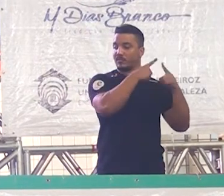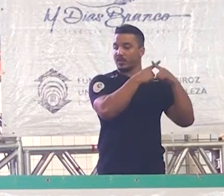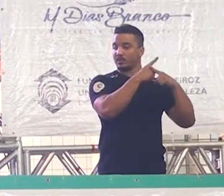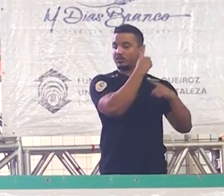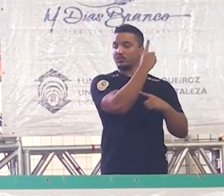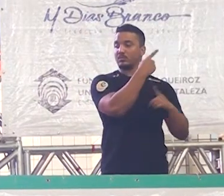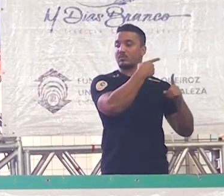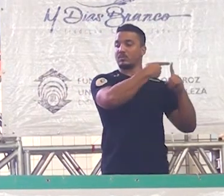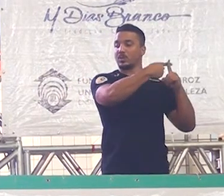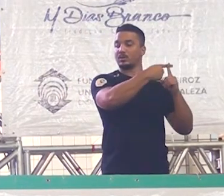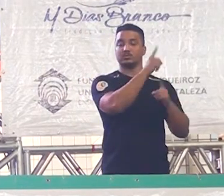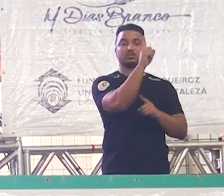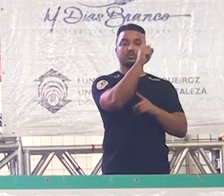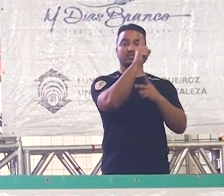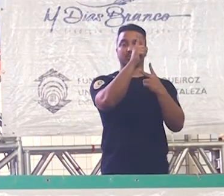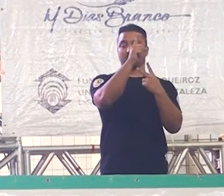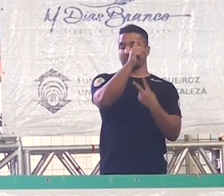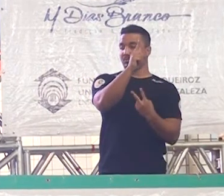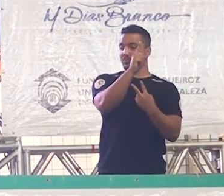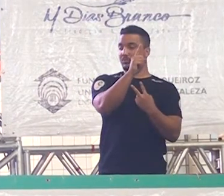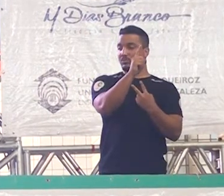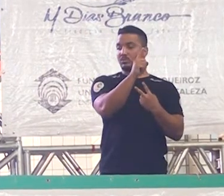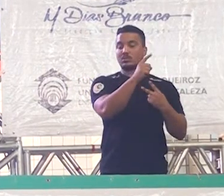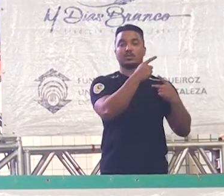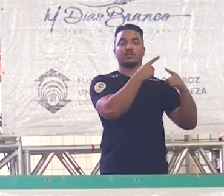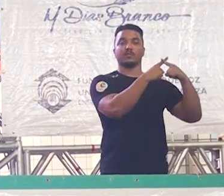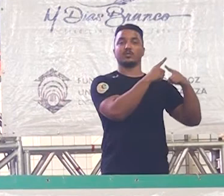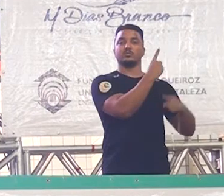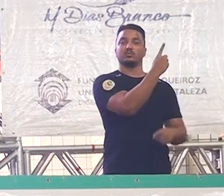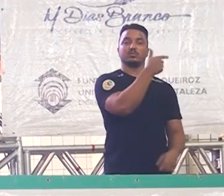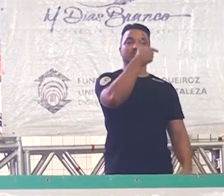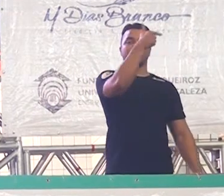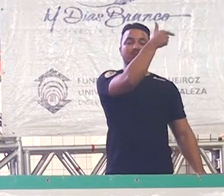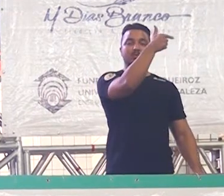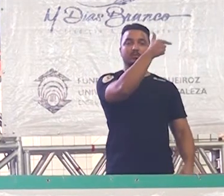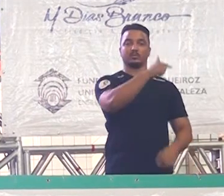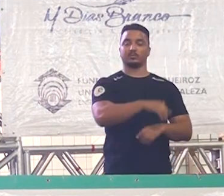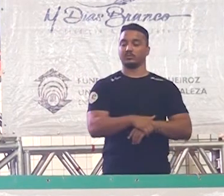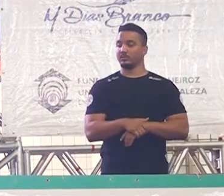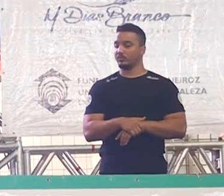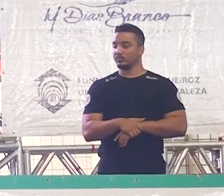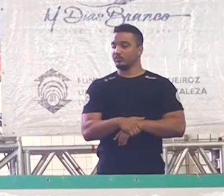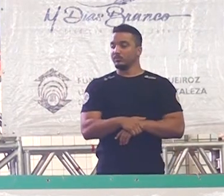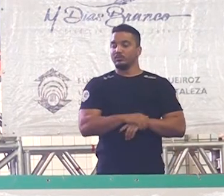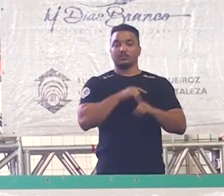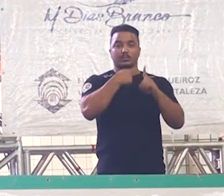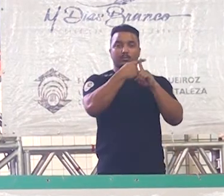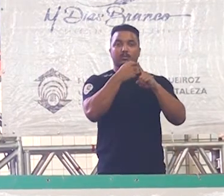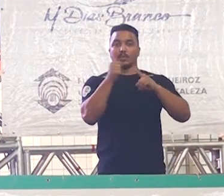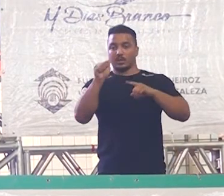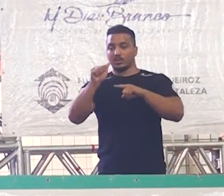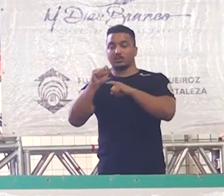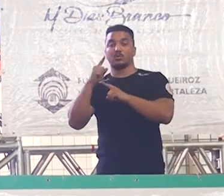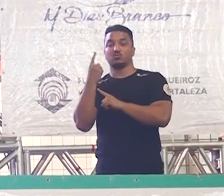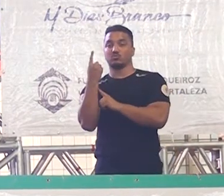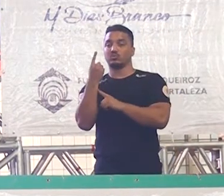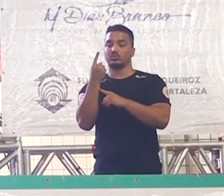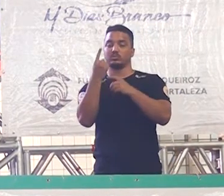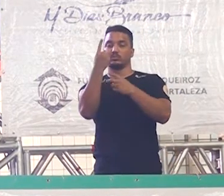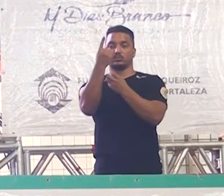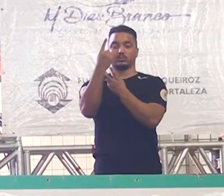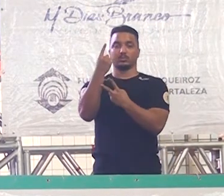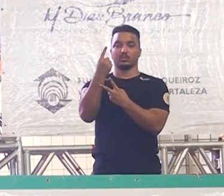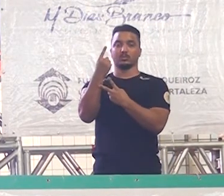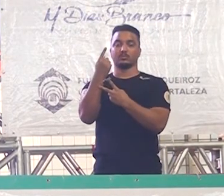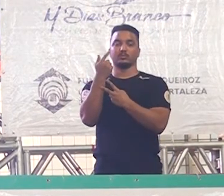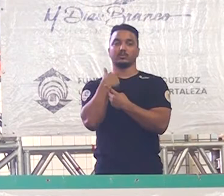tinha, 14. Ele passou 1 segundo acelerando, mais a aceleração, que é 1, sobre 2 vezes